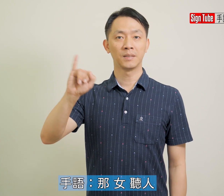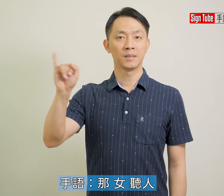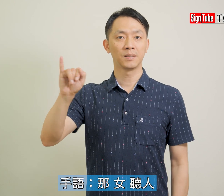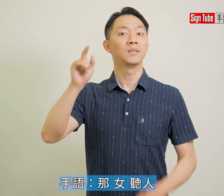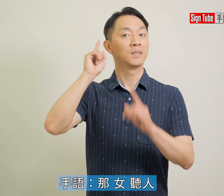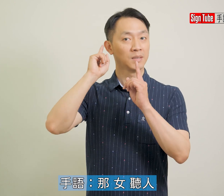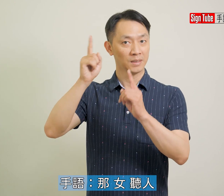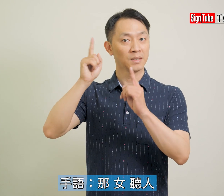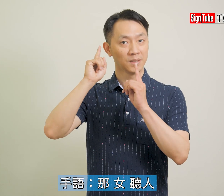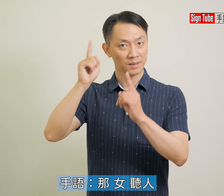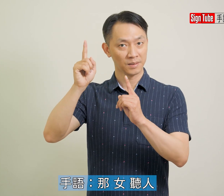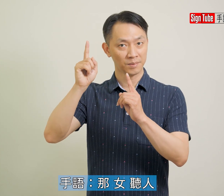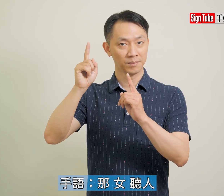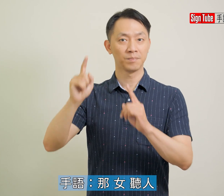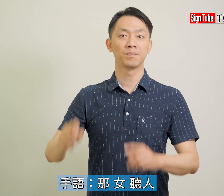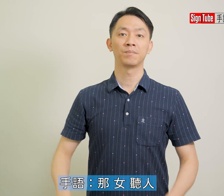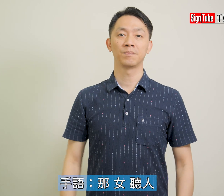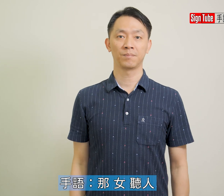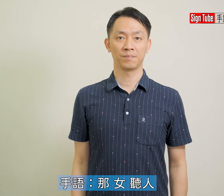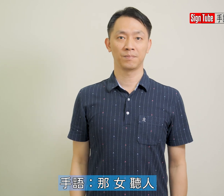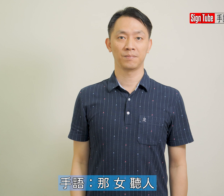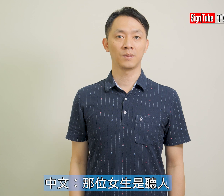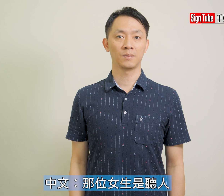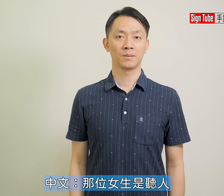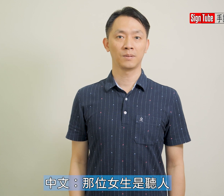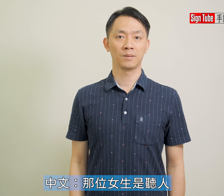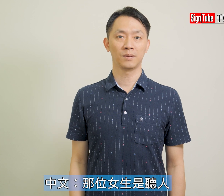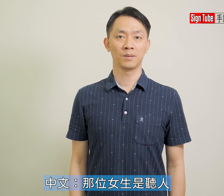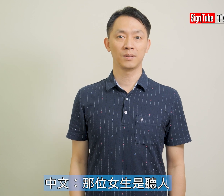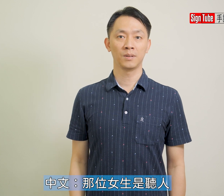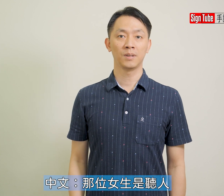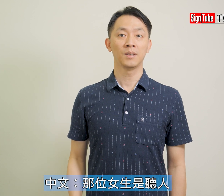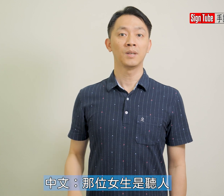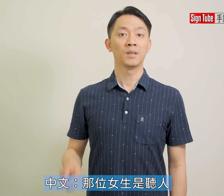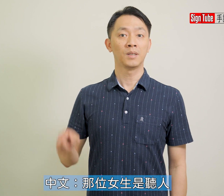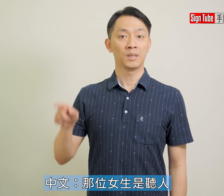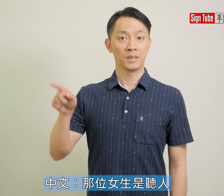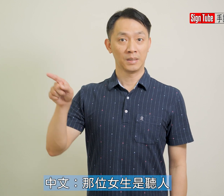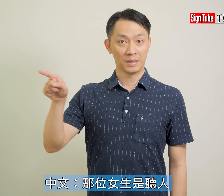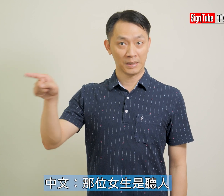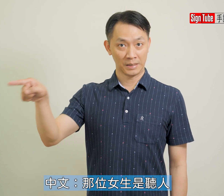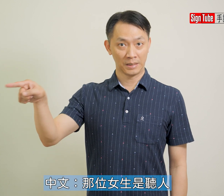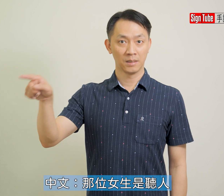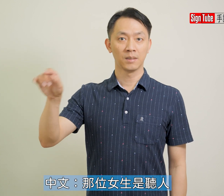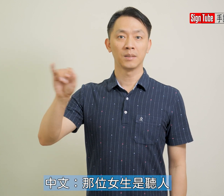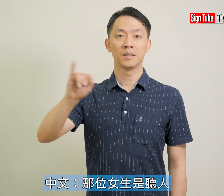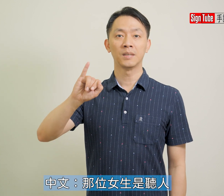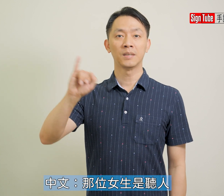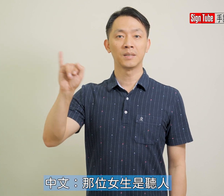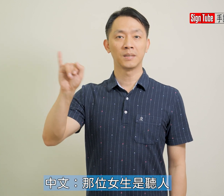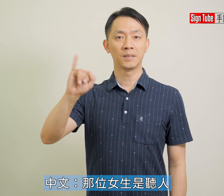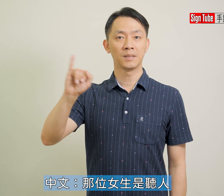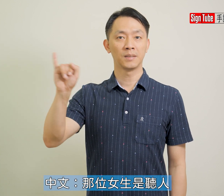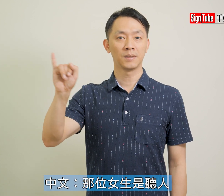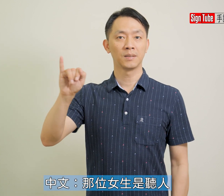手语笔法，那女听人。中文意思，那位女生是听